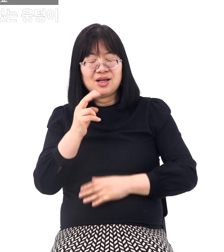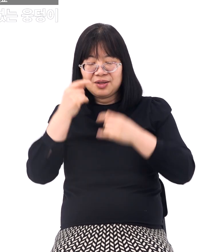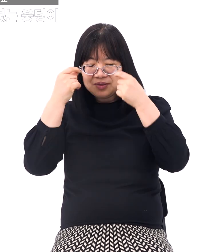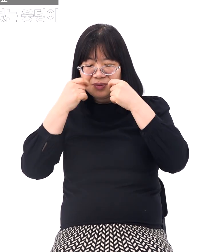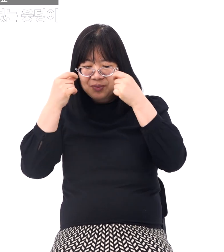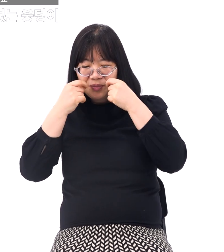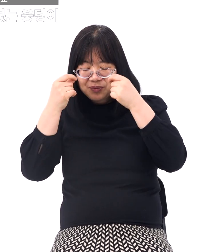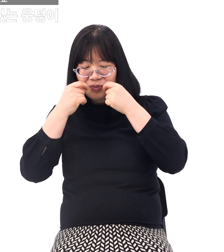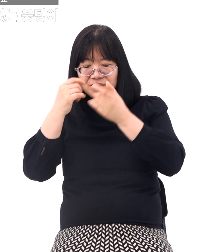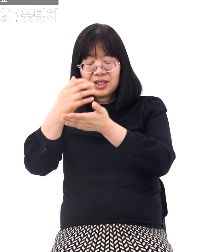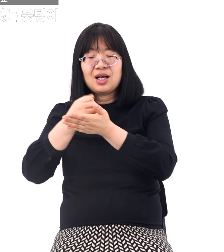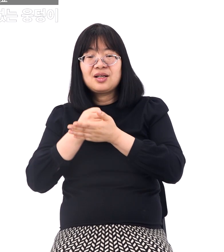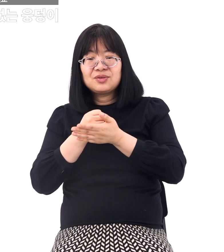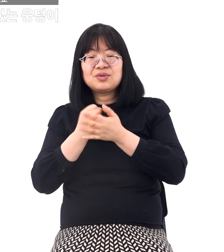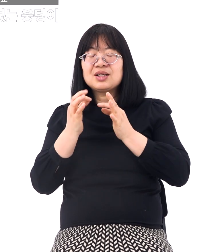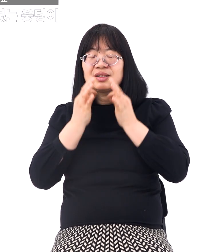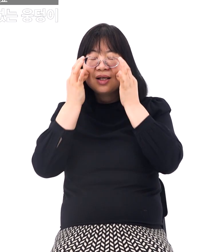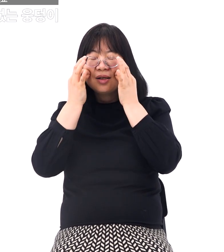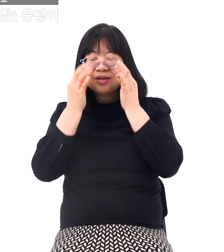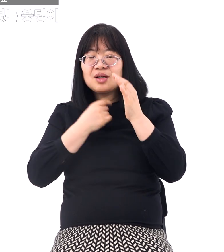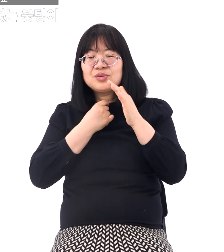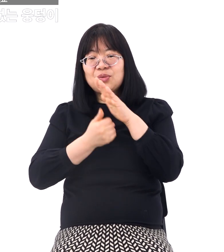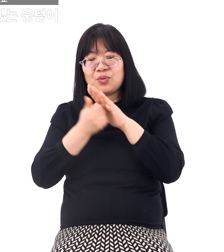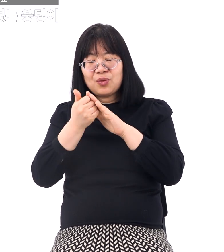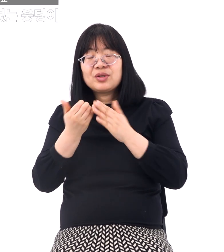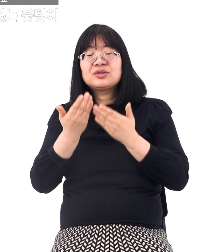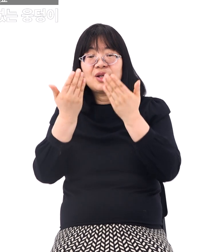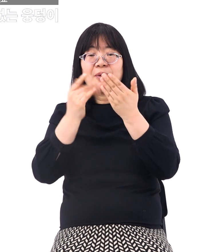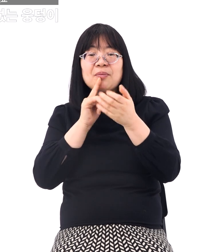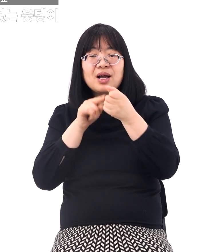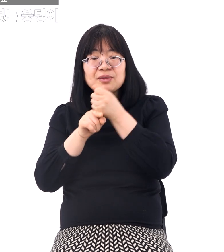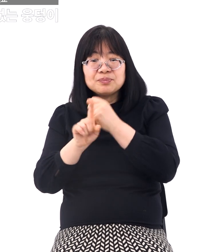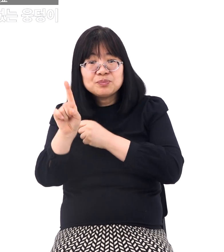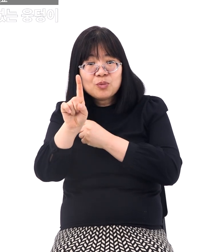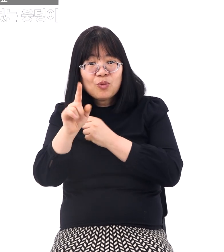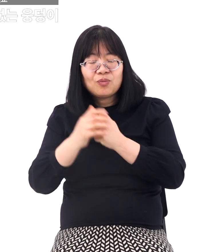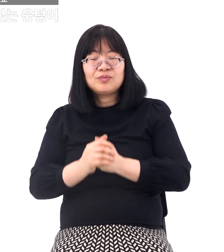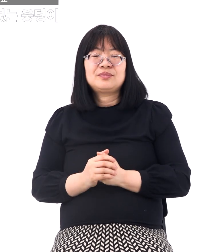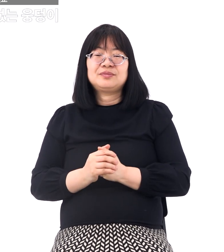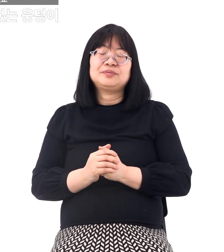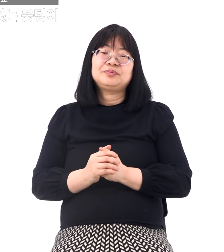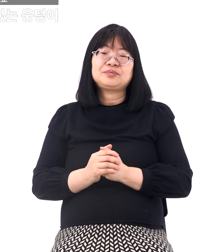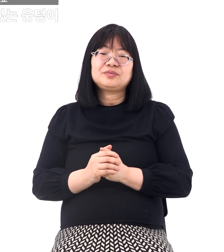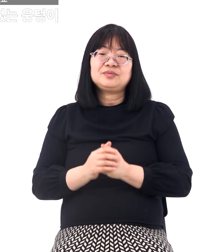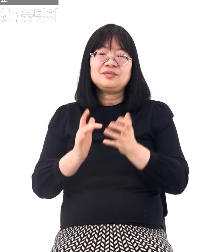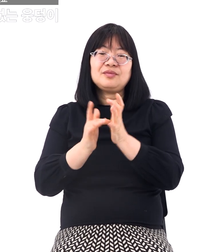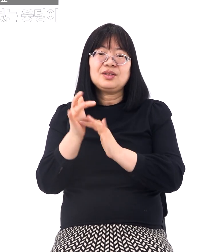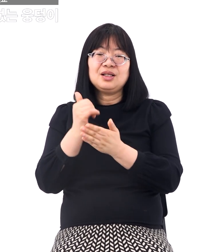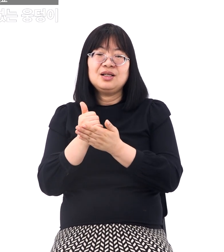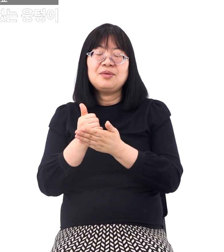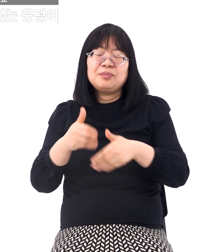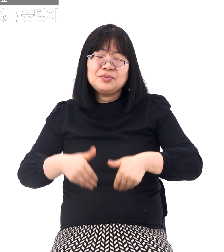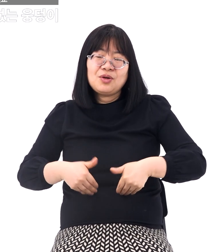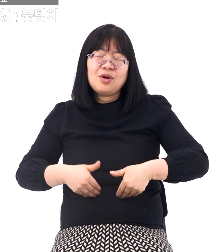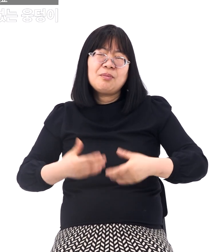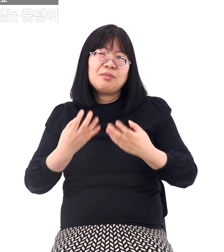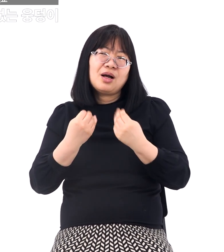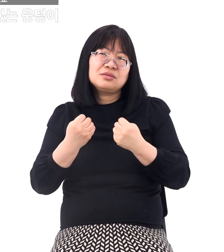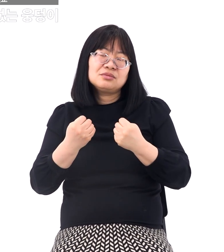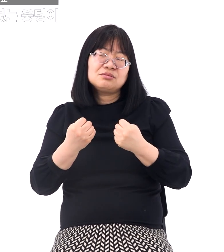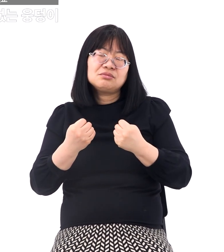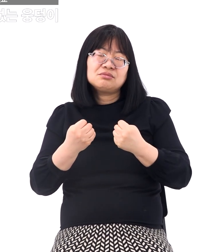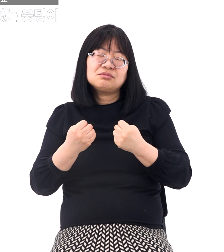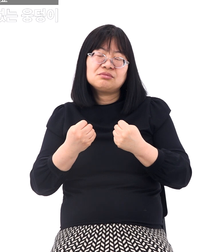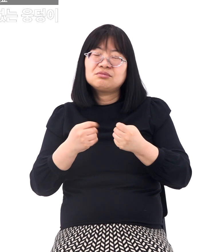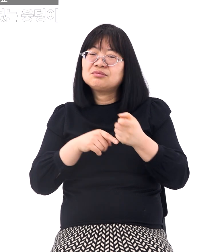통곡과 눈물로 간구와 소원을 올렸거라는 말은 무슨 뜻입니까? 예수님도 필요한 게 많으셨나 보다, 그 뜻이